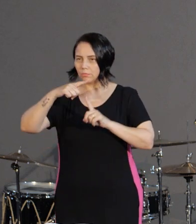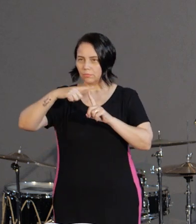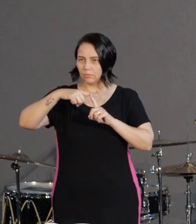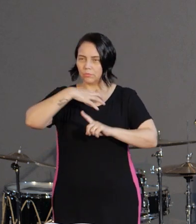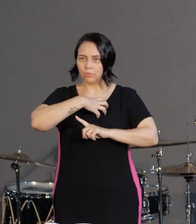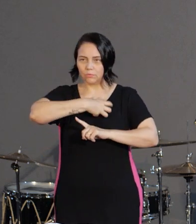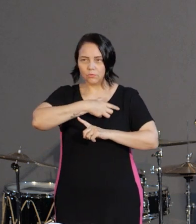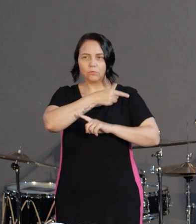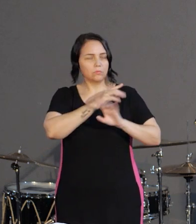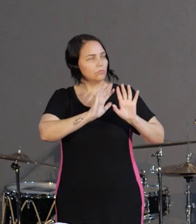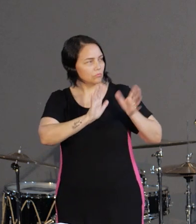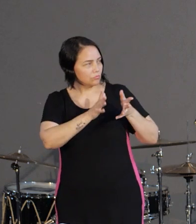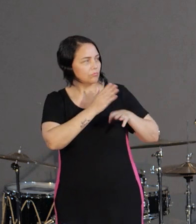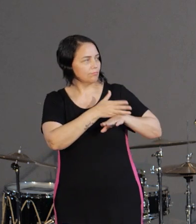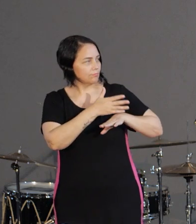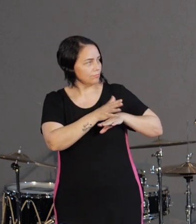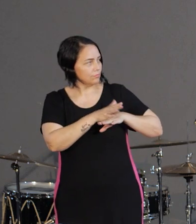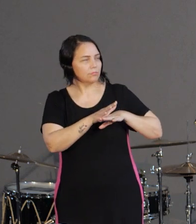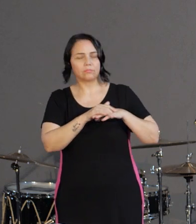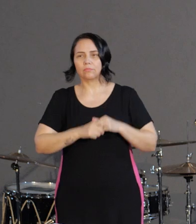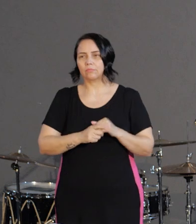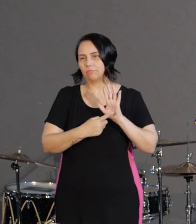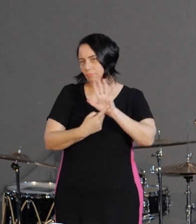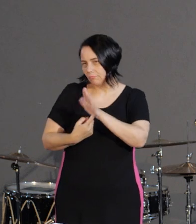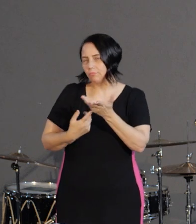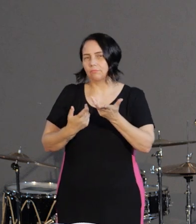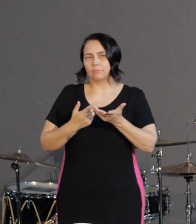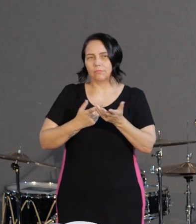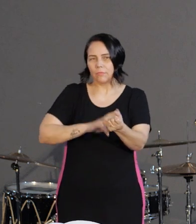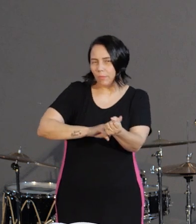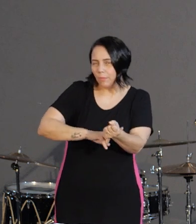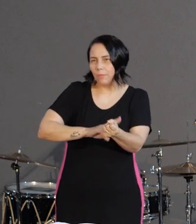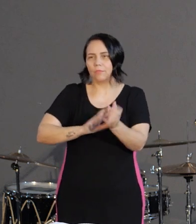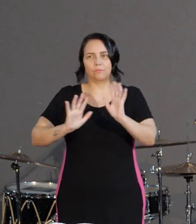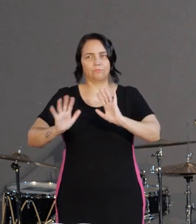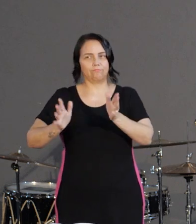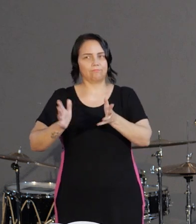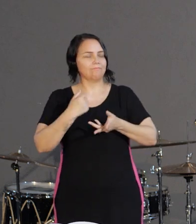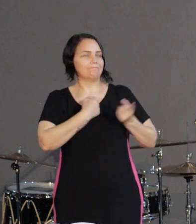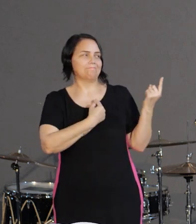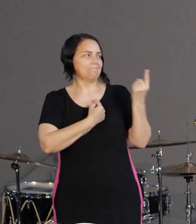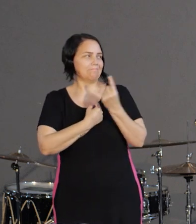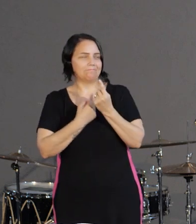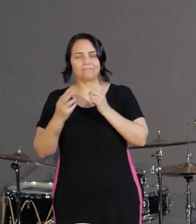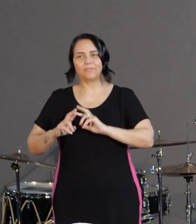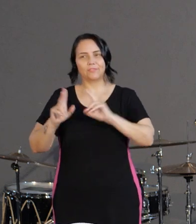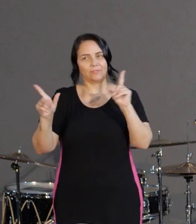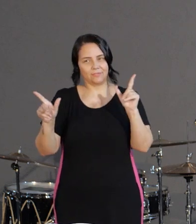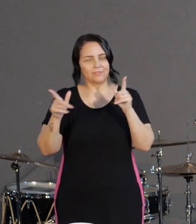toca algumas músicas assim, ele já trabalha um pouquinho com, toca com playback, assim, então a gente resolveu trazer um pouquinho esse